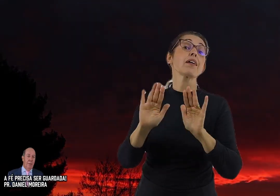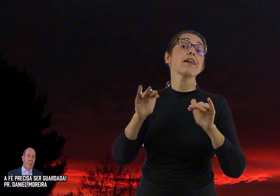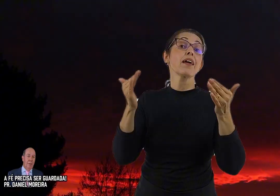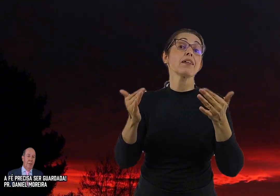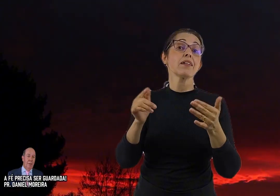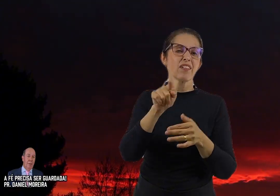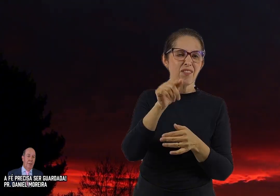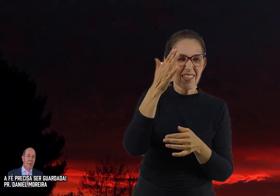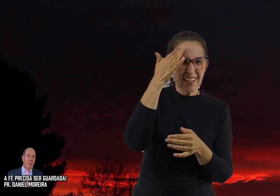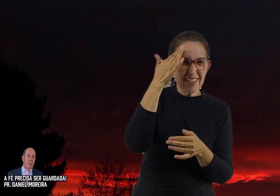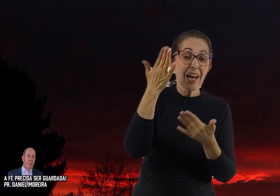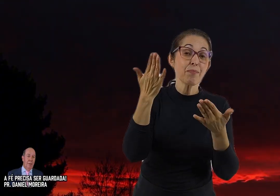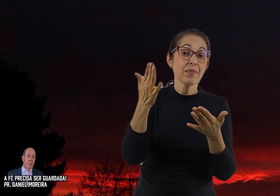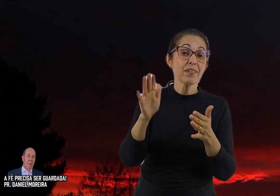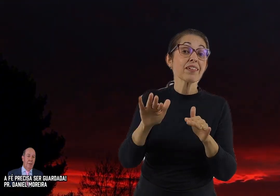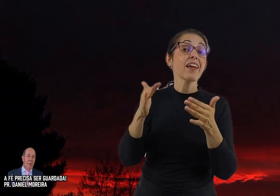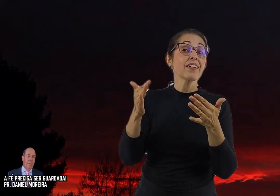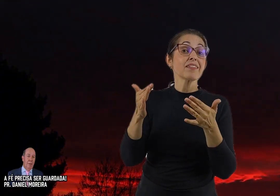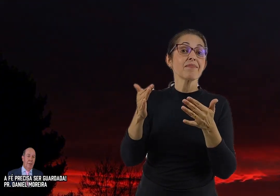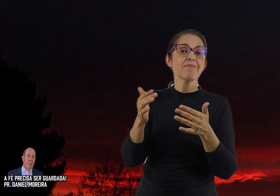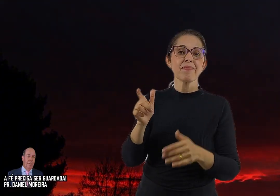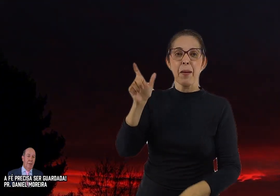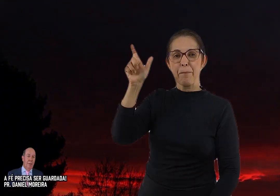Sabe quem? Quem vive esta fé.